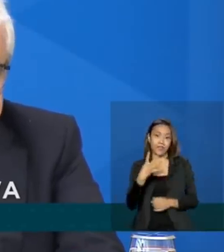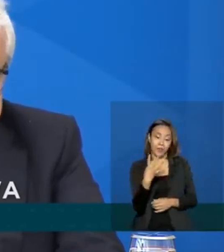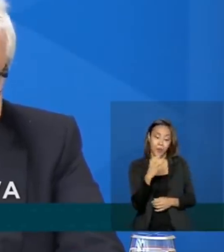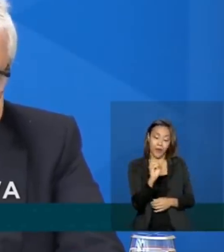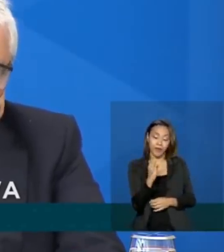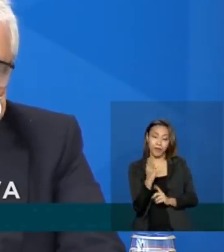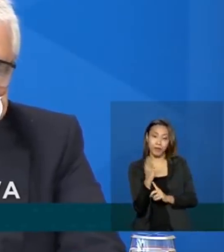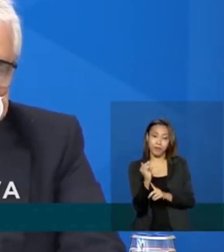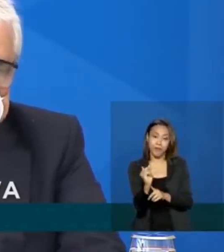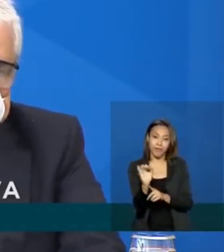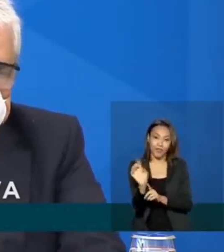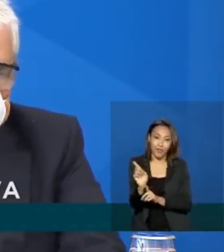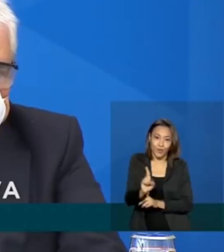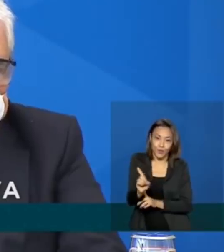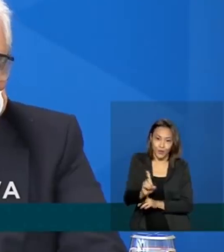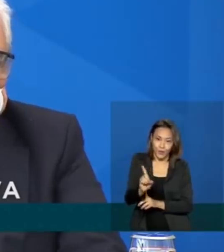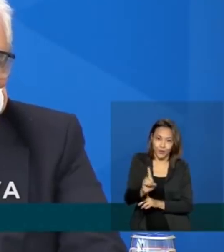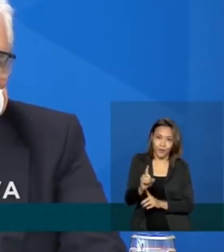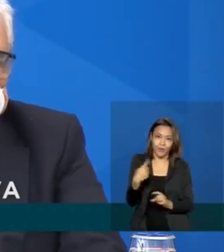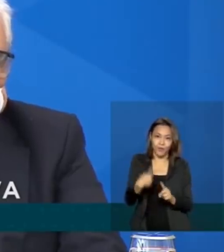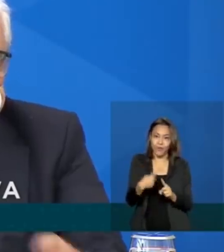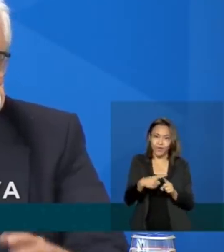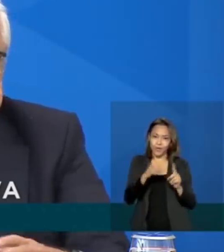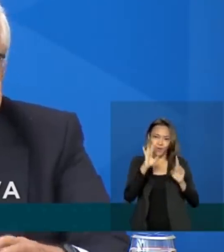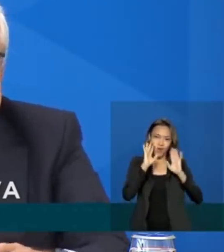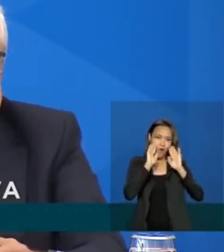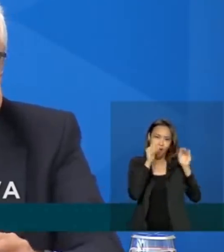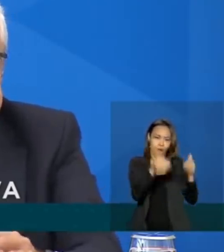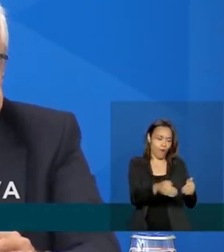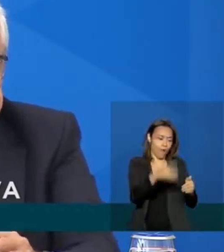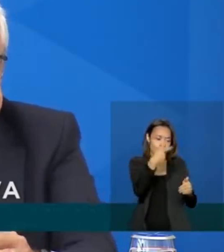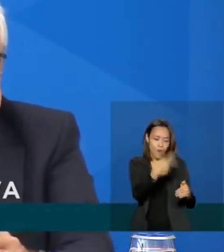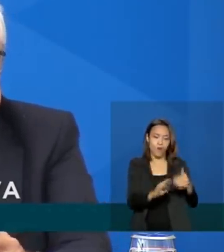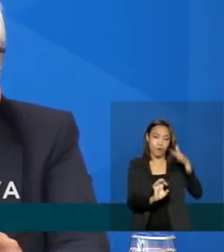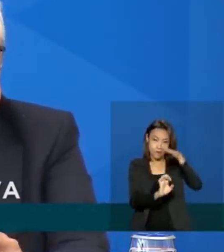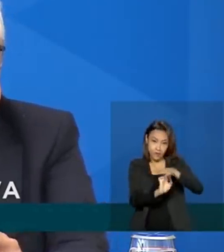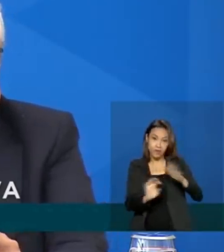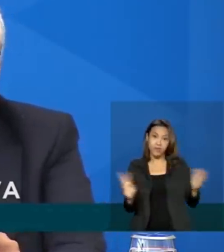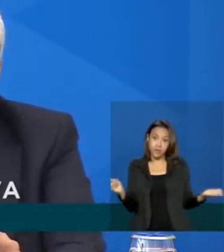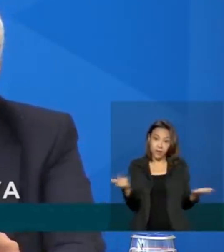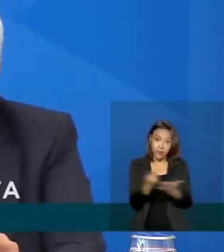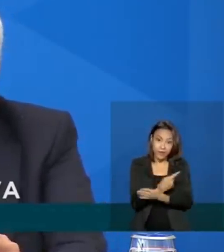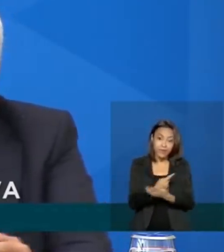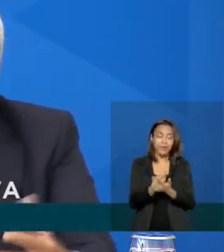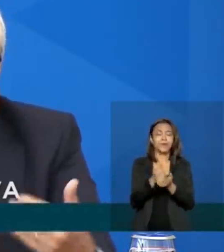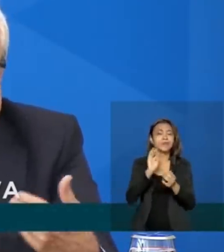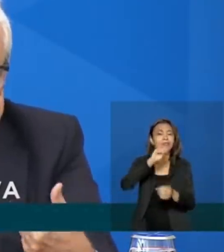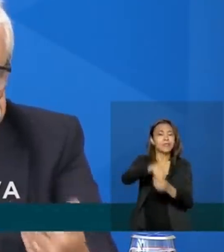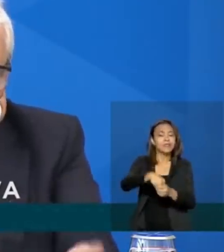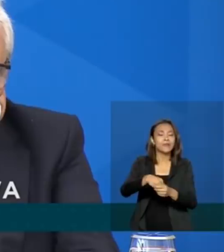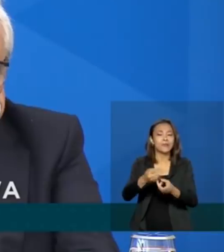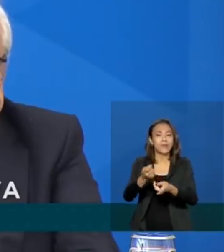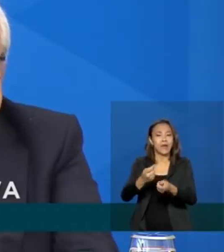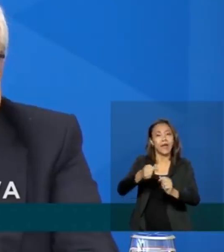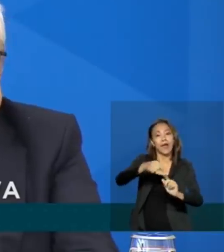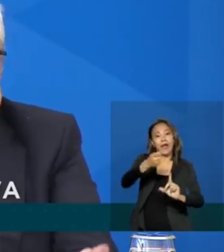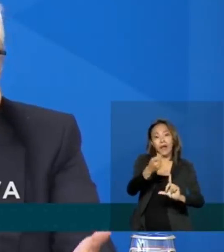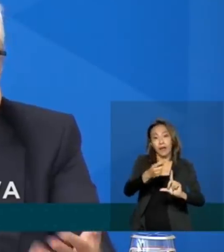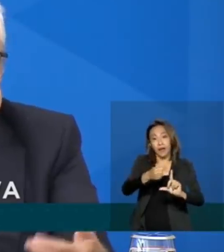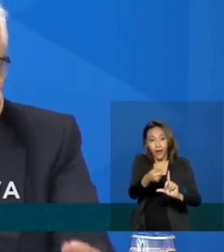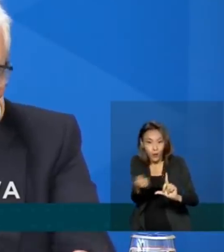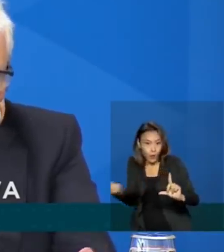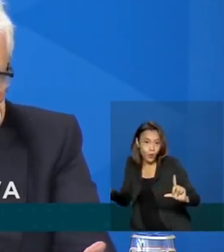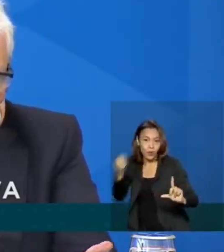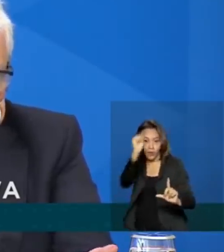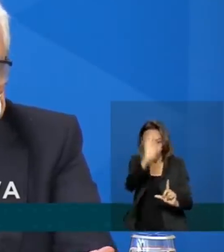se concentrou apenas na Petrobras, e se espraia pelo resto da economia brasileira. Piora a percepção de